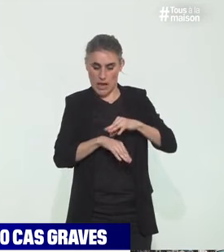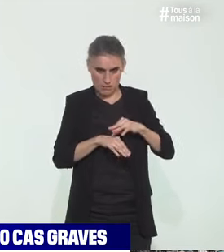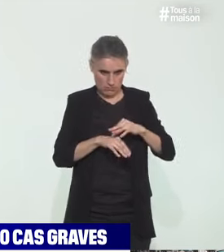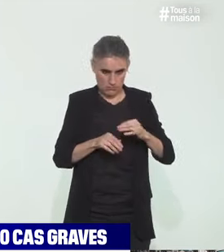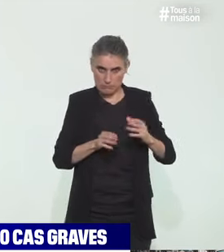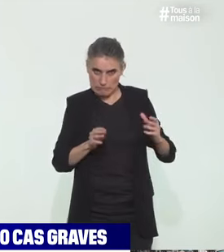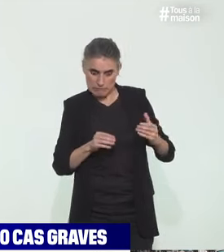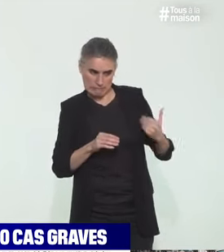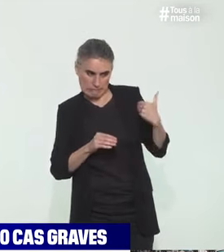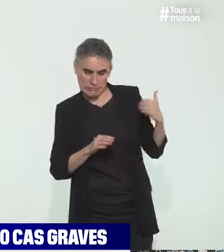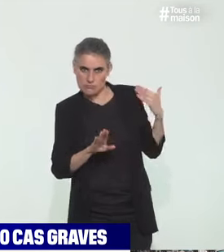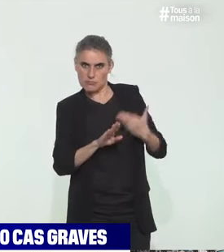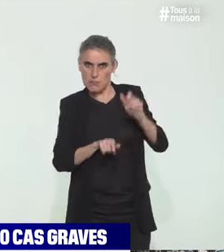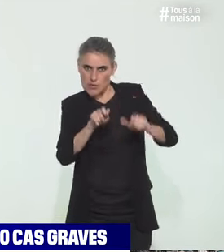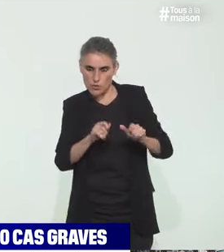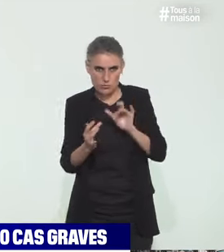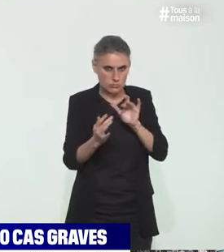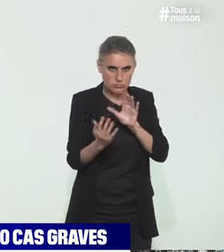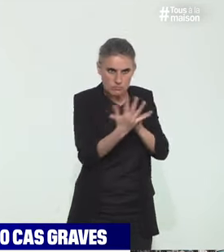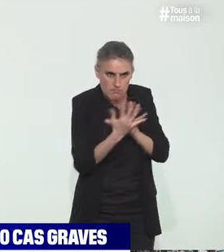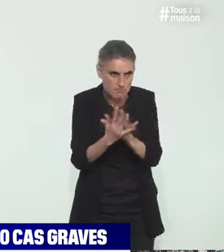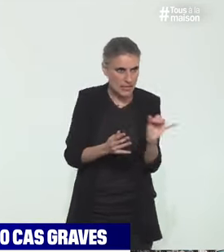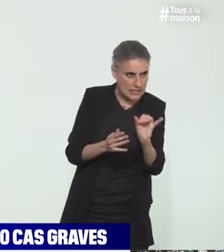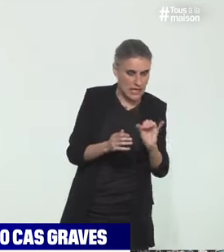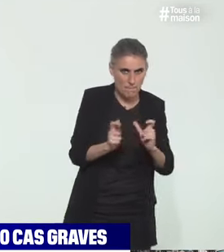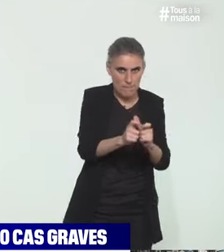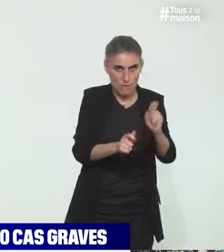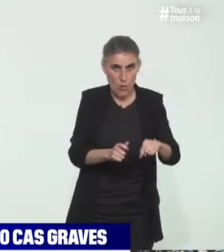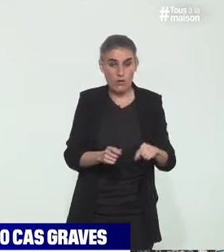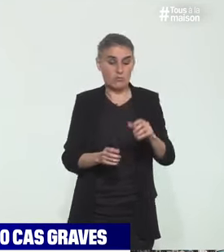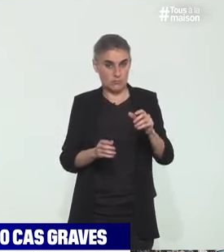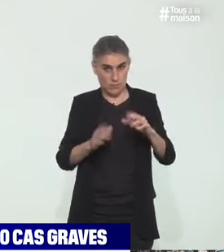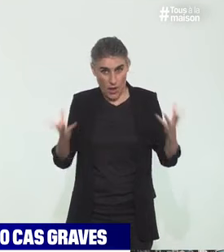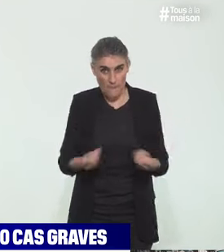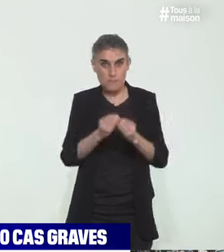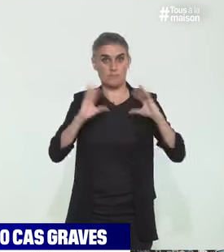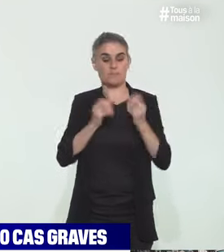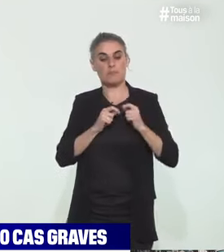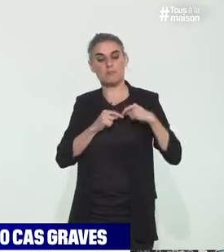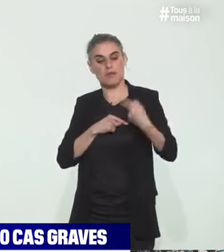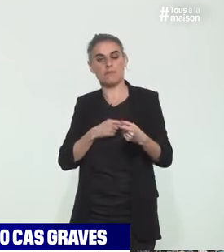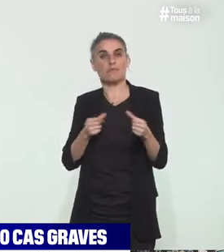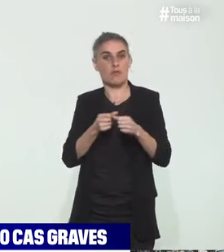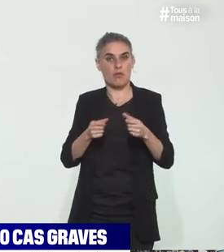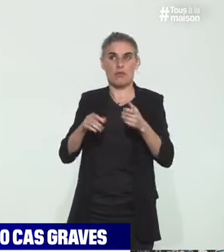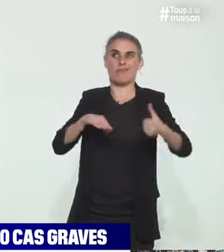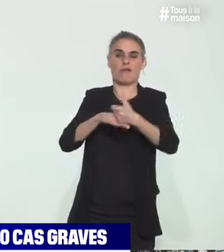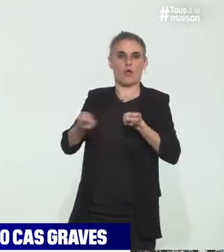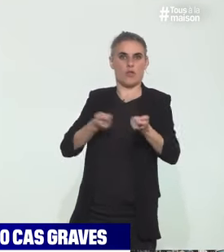semaine prochaine aux autorités politiques, en particulier au président de la République et au Premier ministre, notre capacité d'assurer